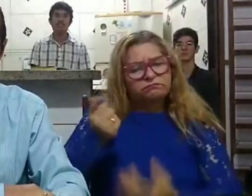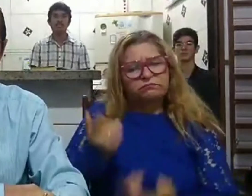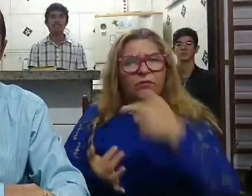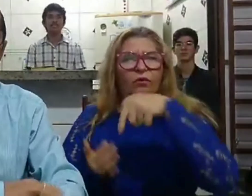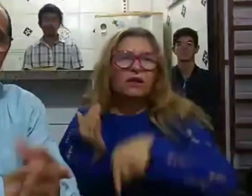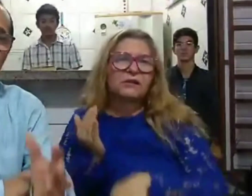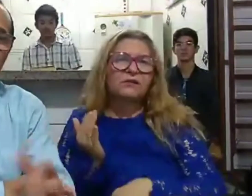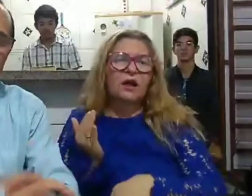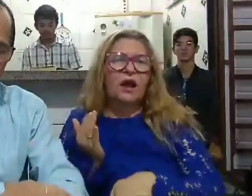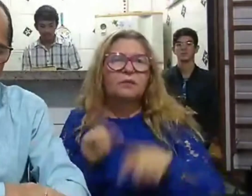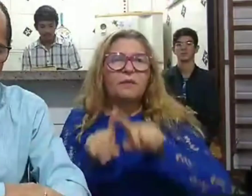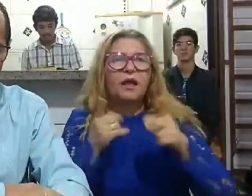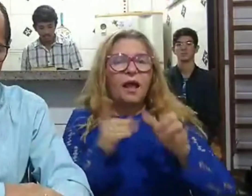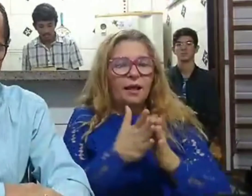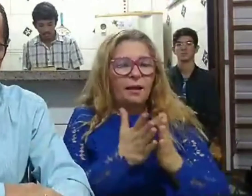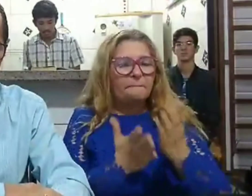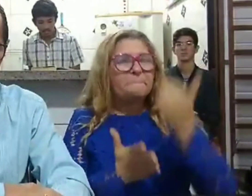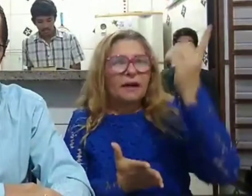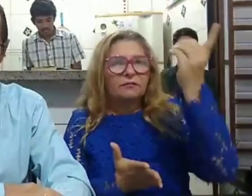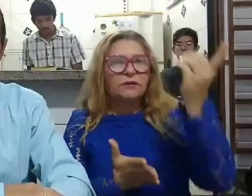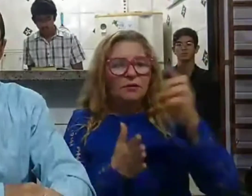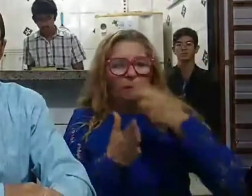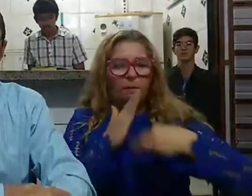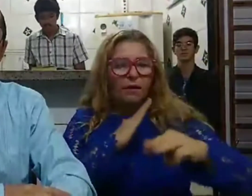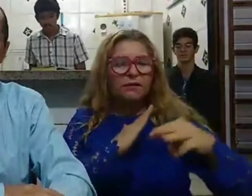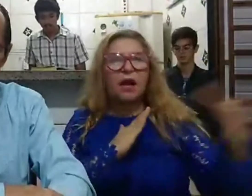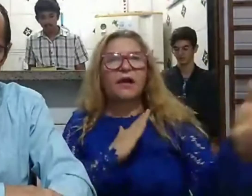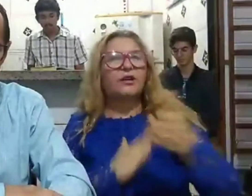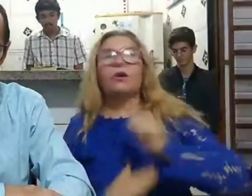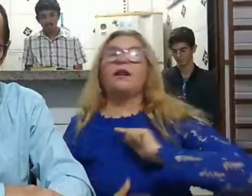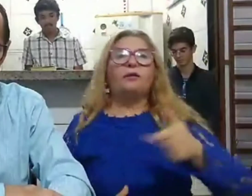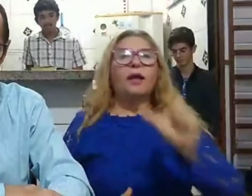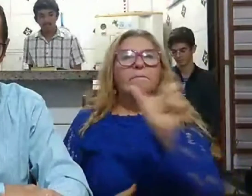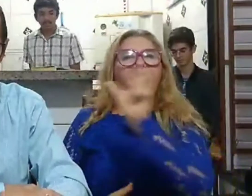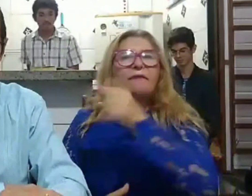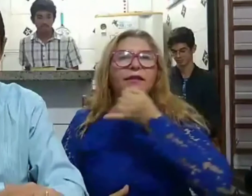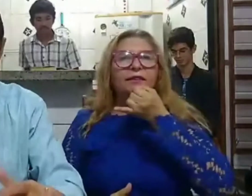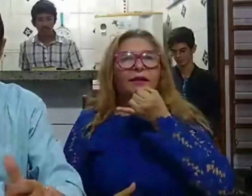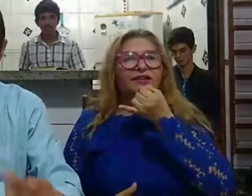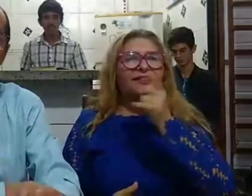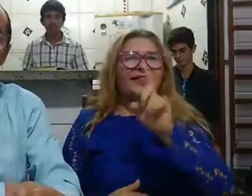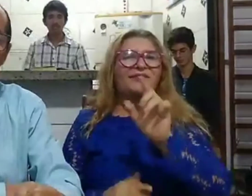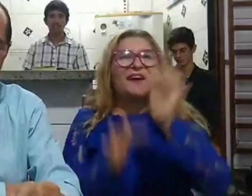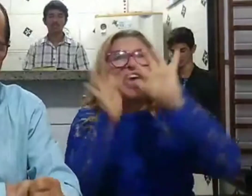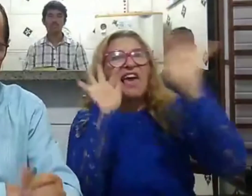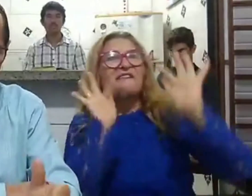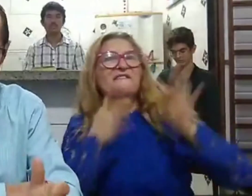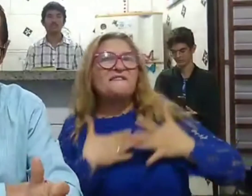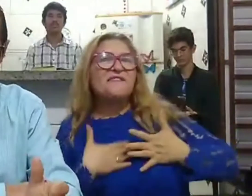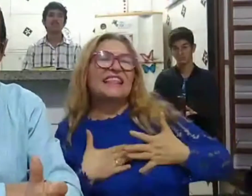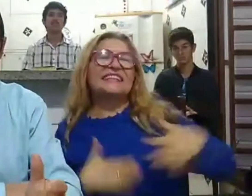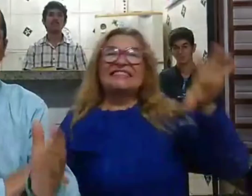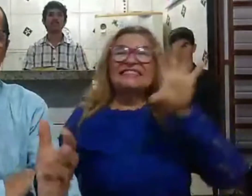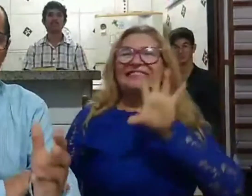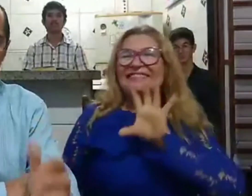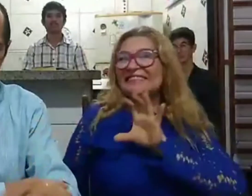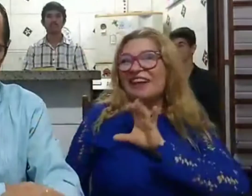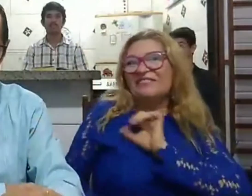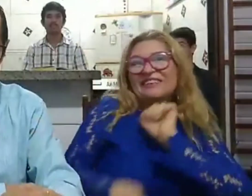eterna. Nesta mensagem hoje à noite, não há palavra triste, somente há palavra feliz, de amor e